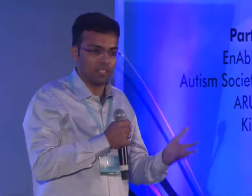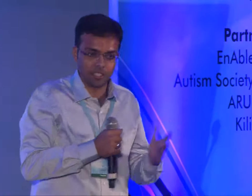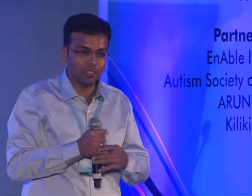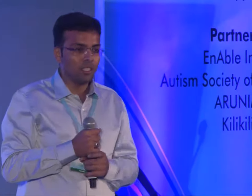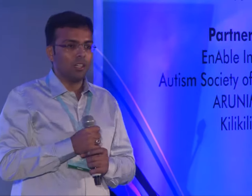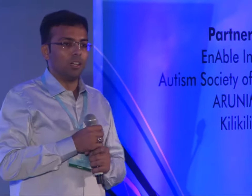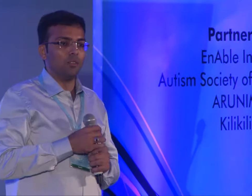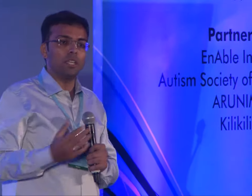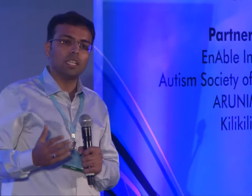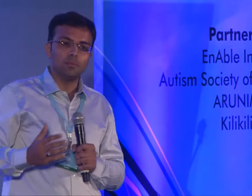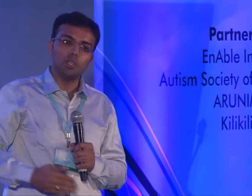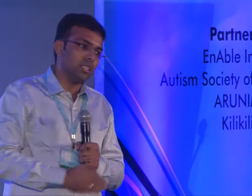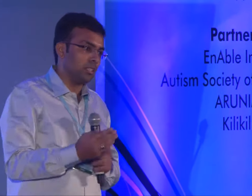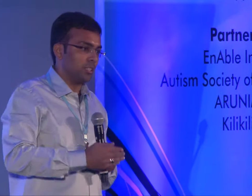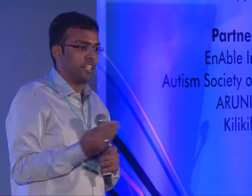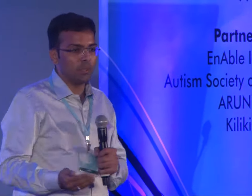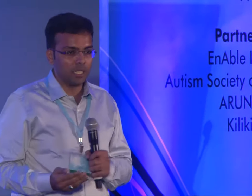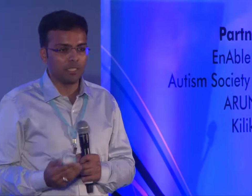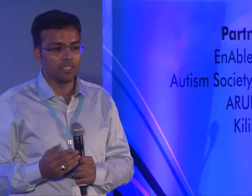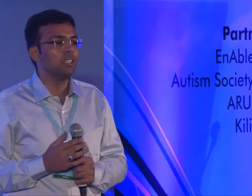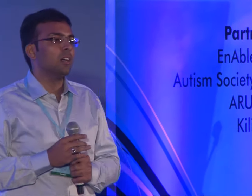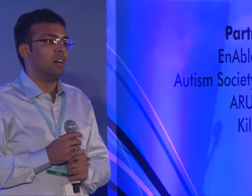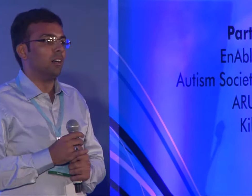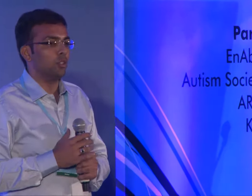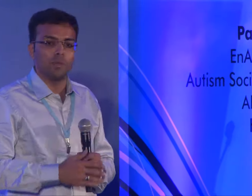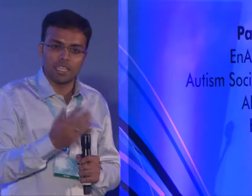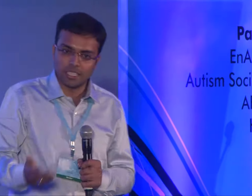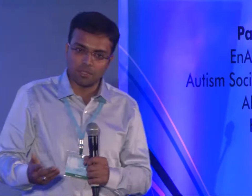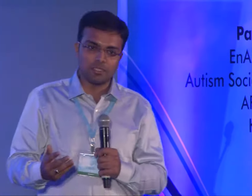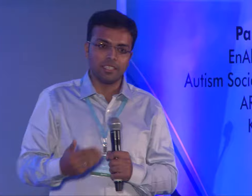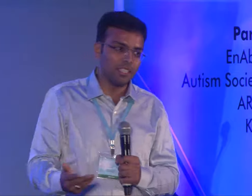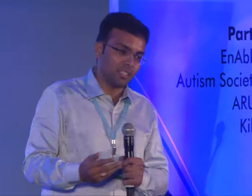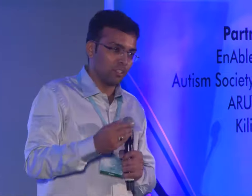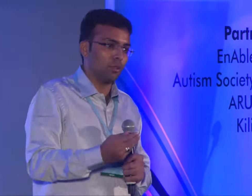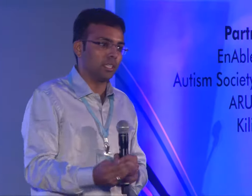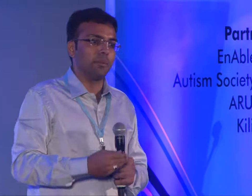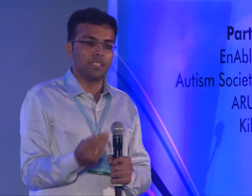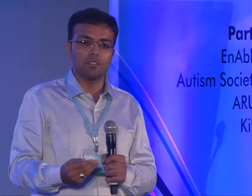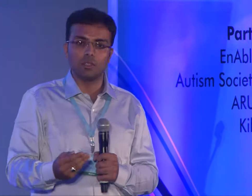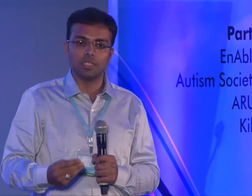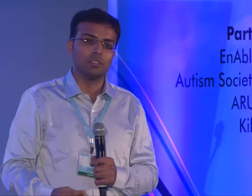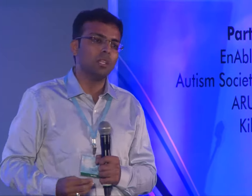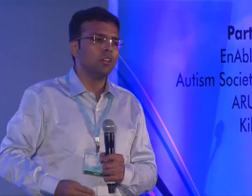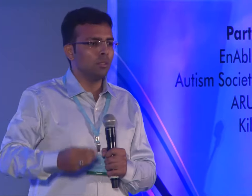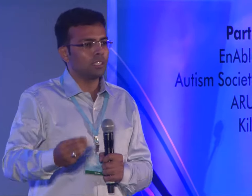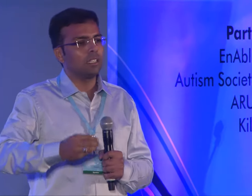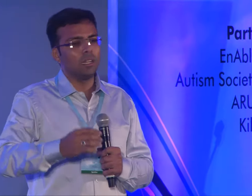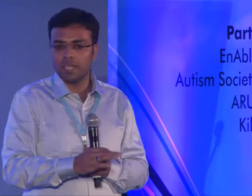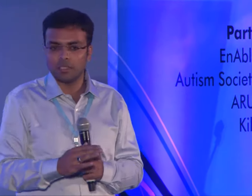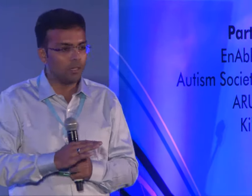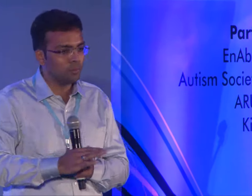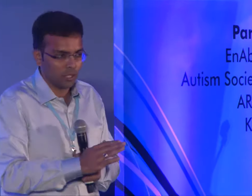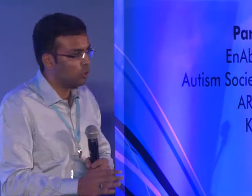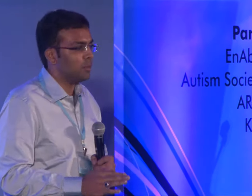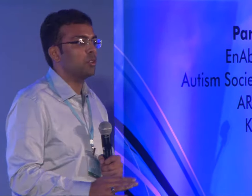स्टार्टेड रिसर्चिंग। उनके साथ हम पूरे दिन स्टेडियम में रहते थे। वो सुबह 4:30 बजे से रेसलिंग शुरू करते, प्रैक्टिस शुरू करते, तो हम उनके साथ